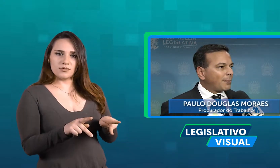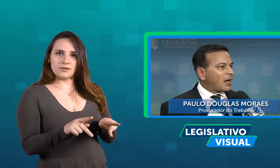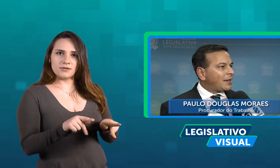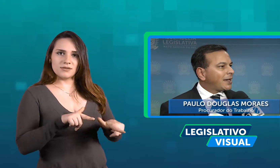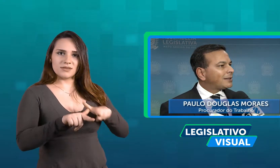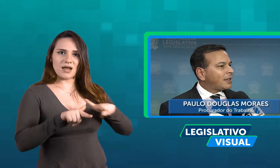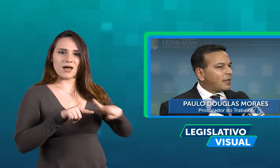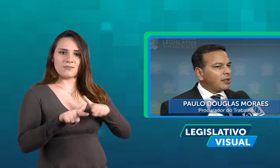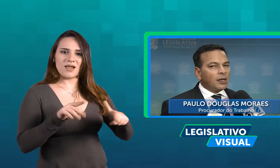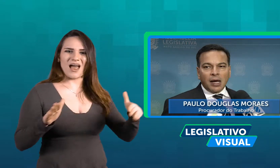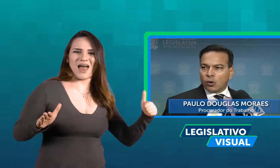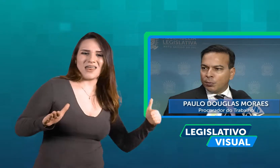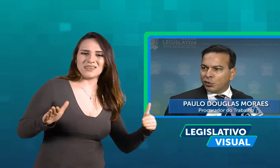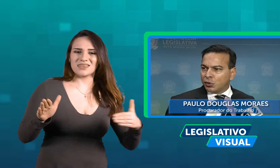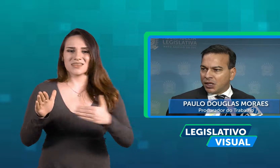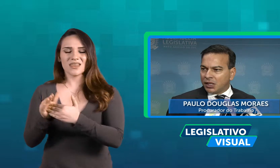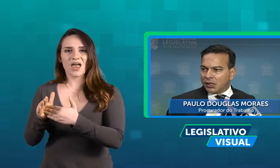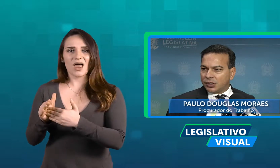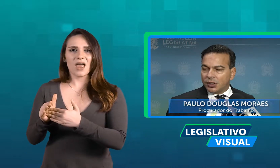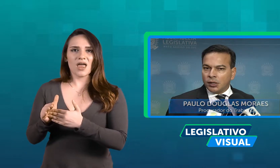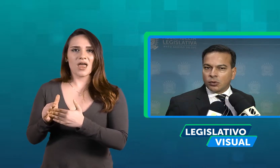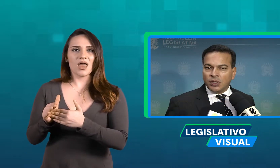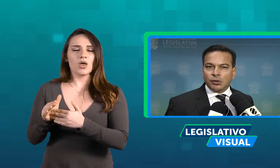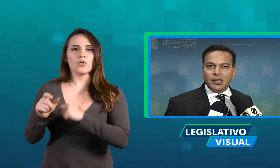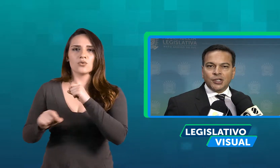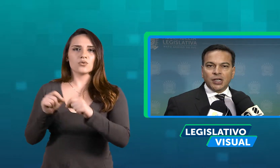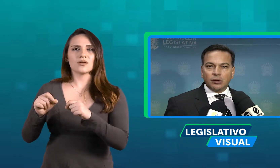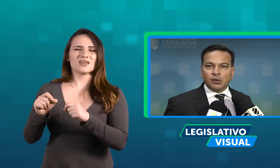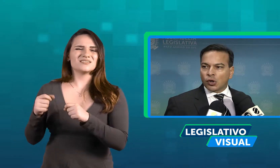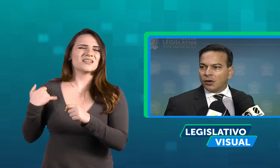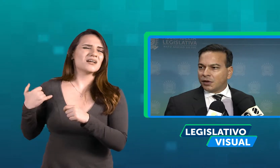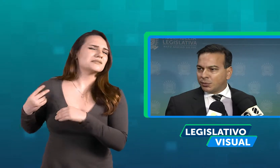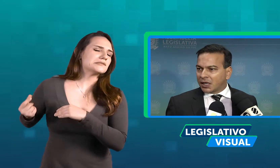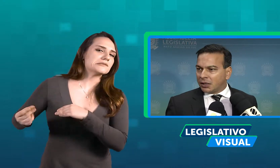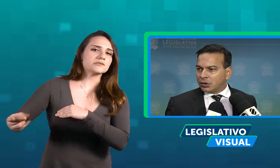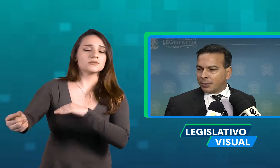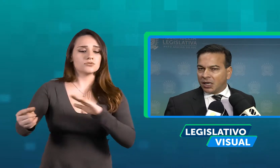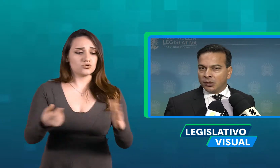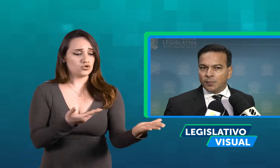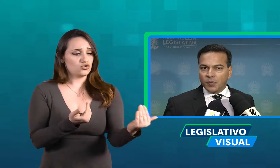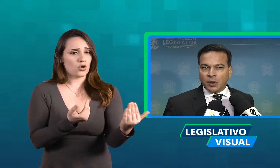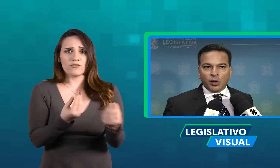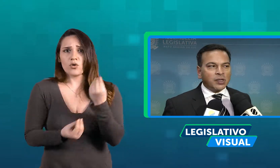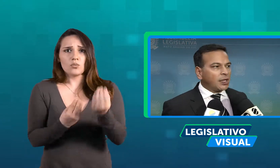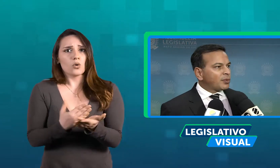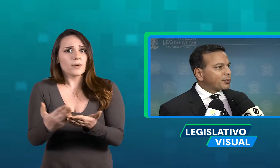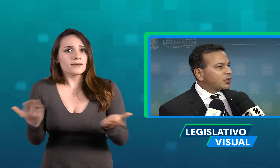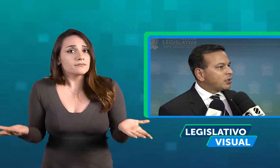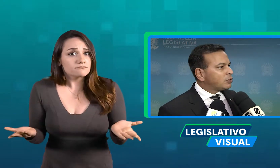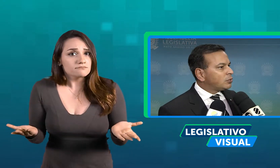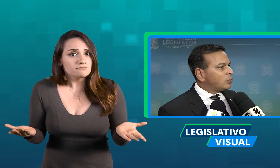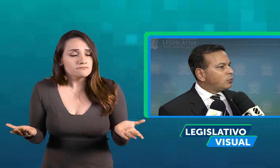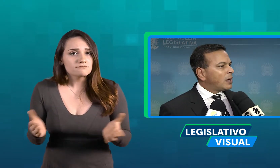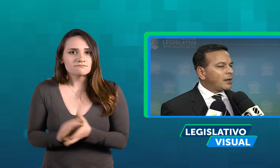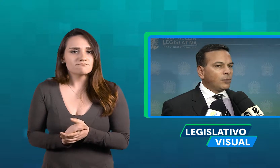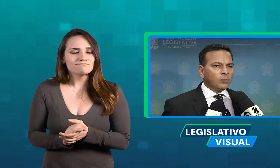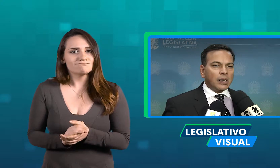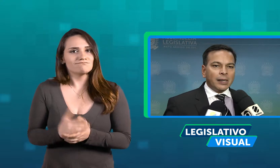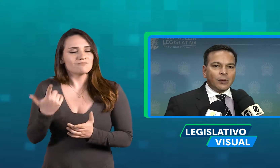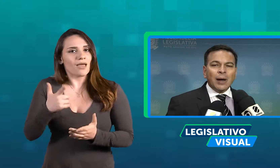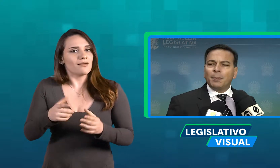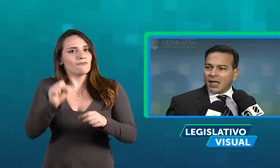públicos trabalhem até a compulsoriedade e, com isso, alijando os jovens do mercado de trabalho. Nós teremos, portanto,